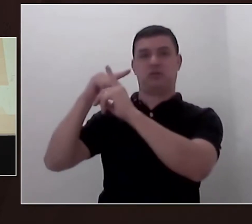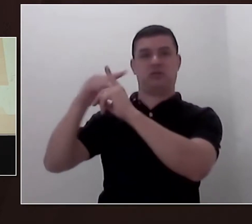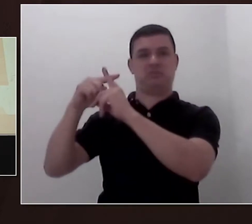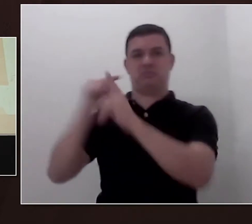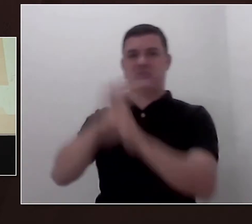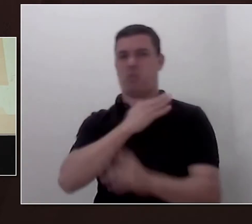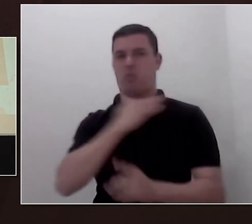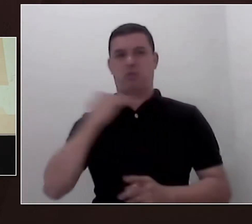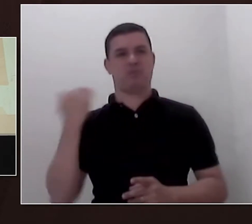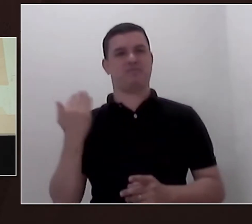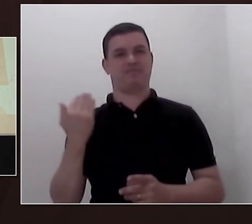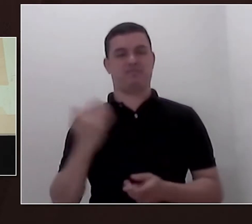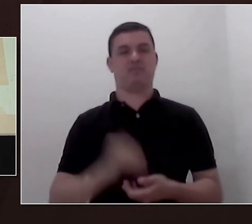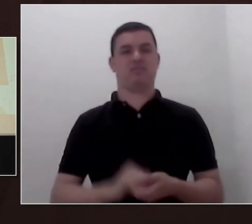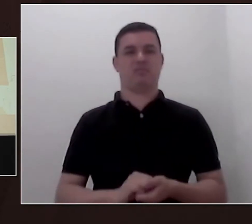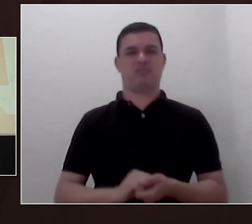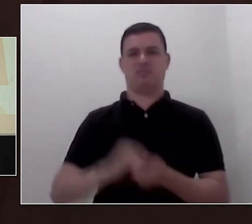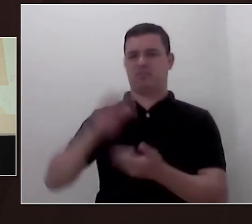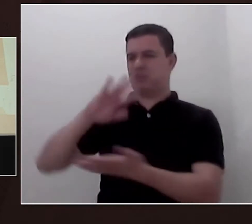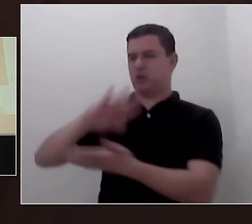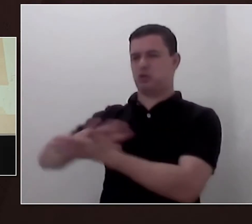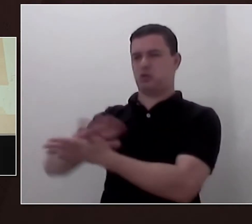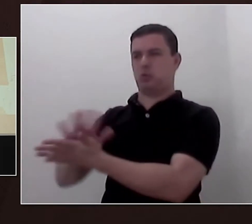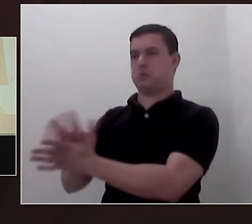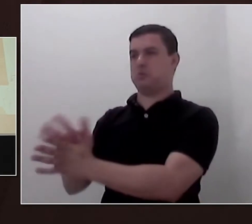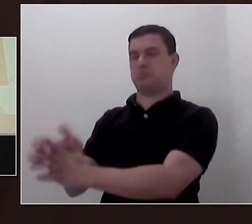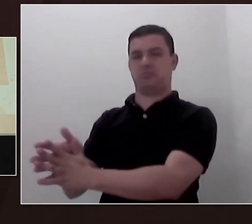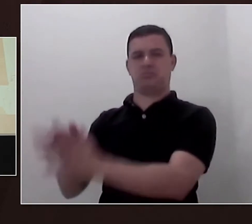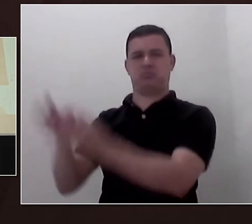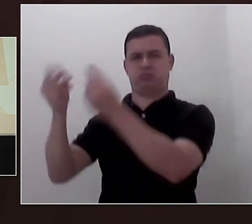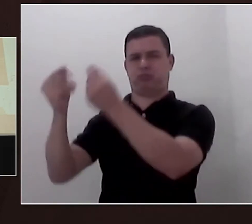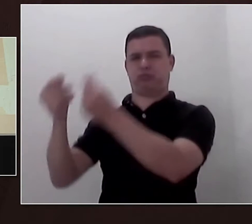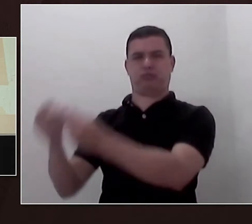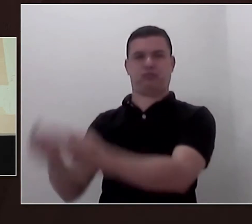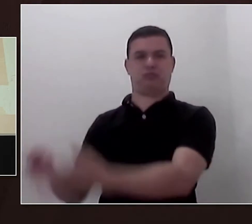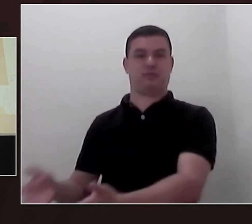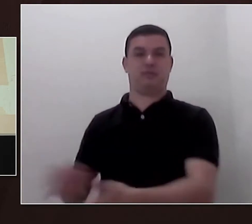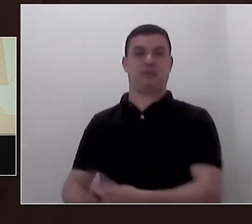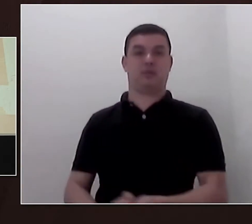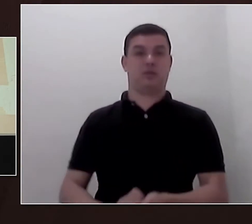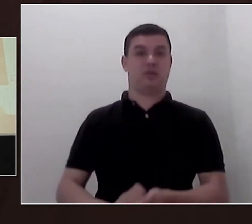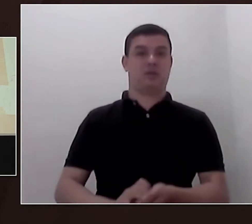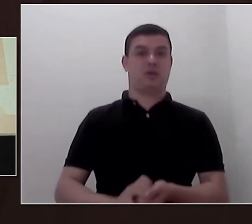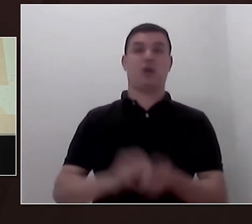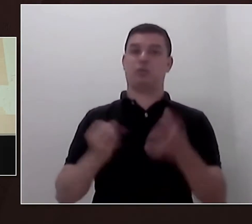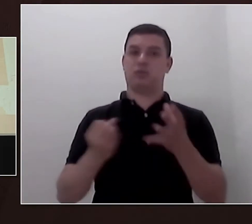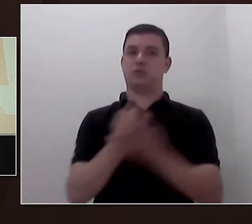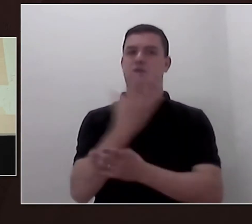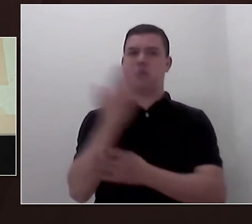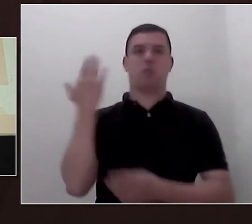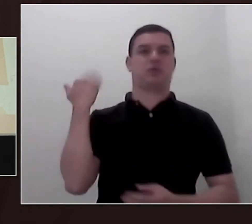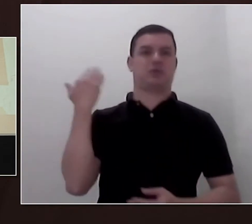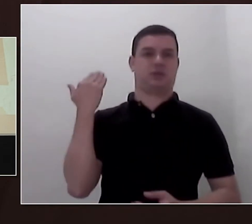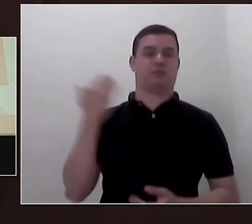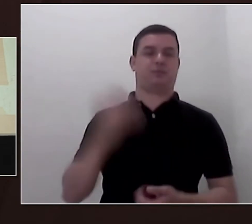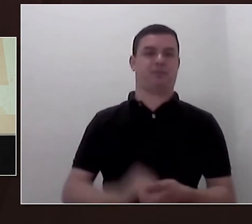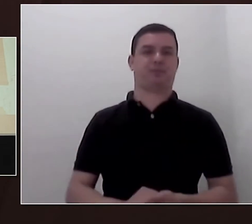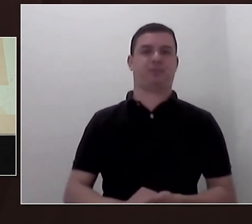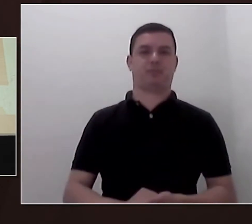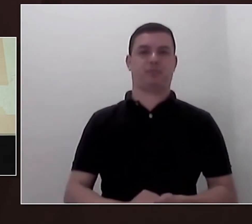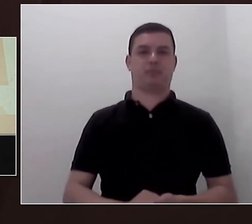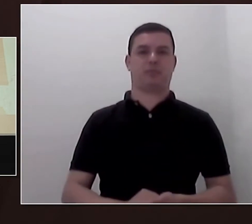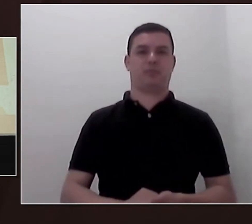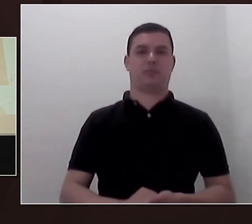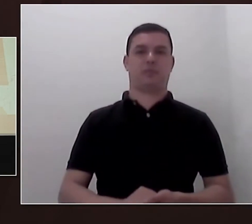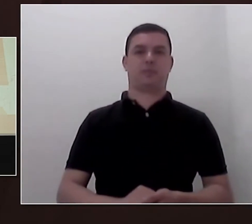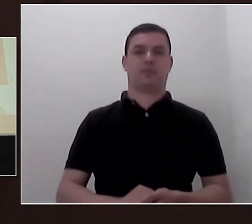em seguida. Então, isso só para vocês entenderem as coisas daquela época. Aí eu vou falar um pouco dos efeitos